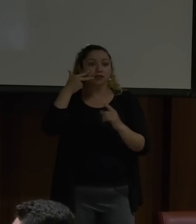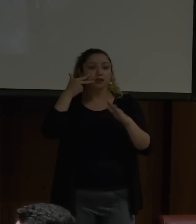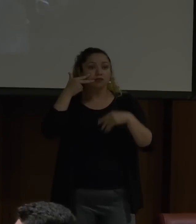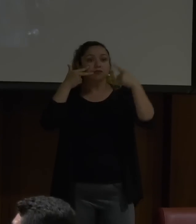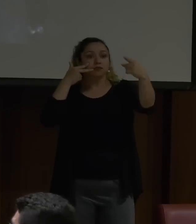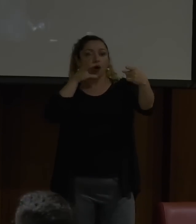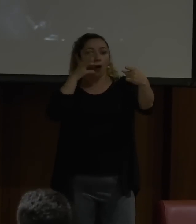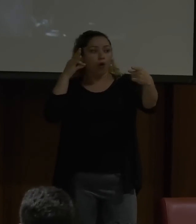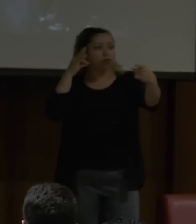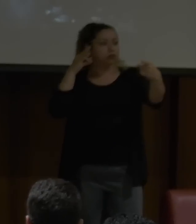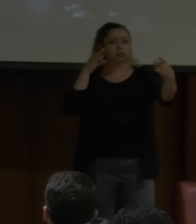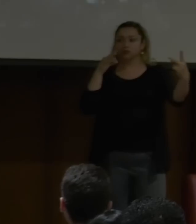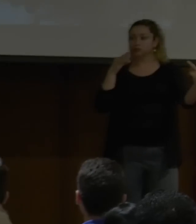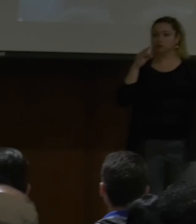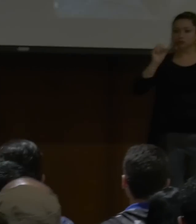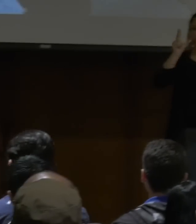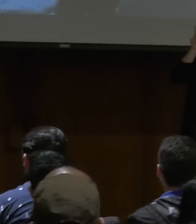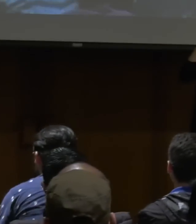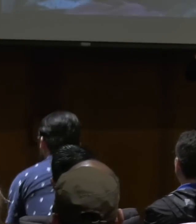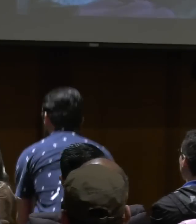que levantó primero la mano, por favor.